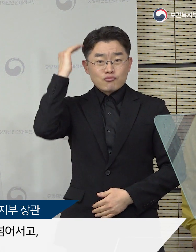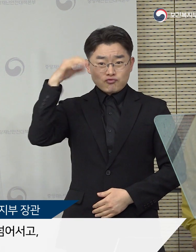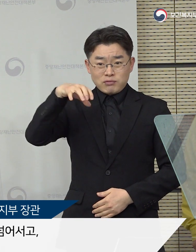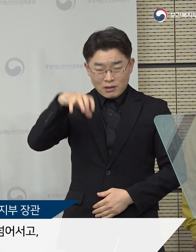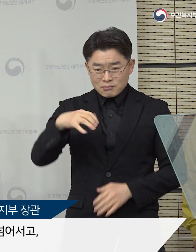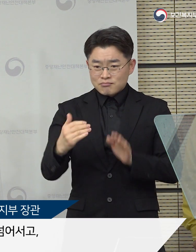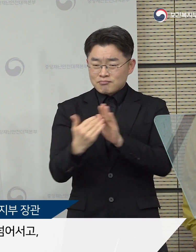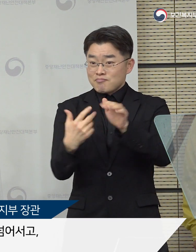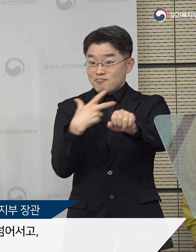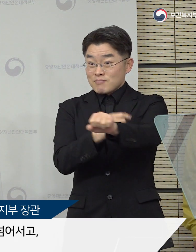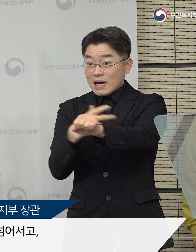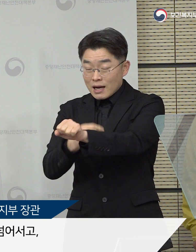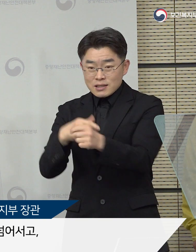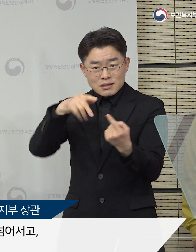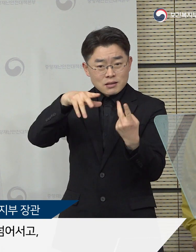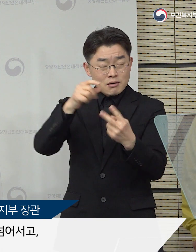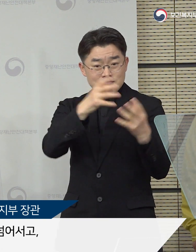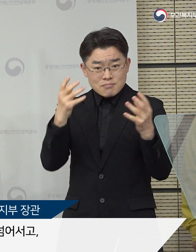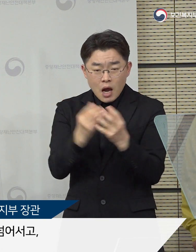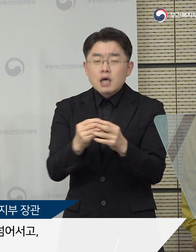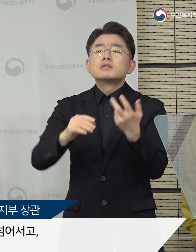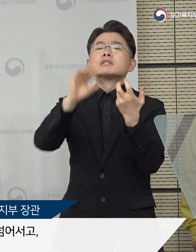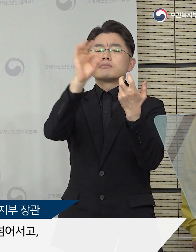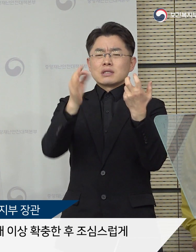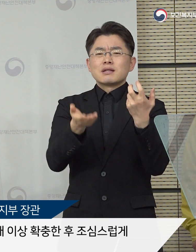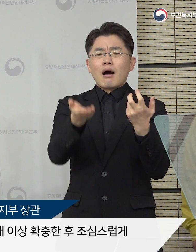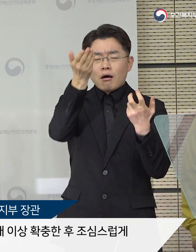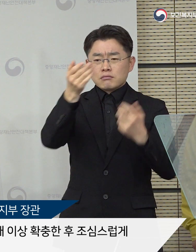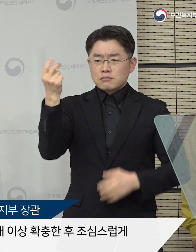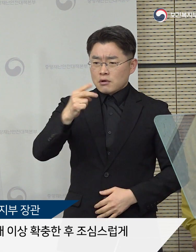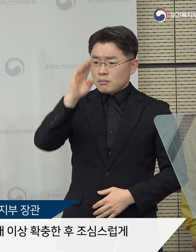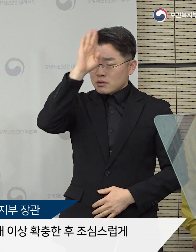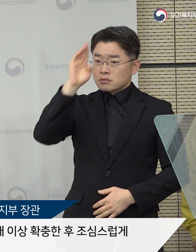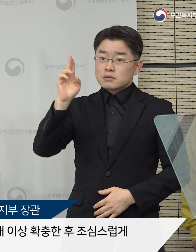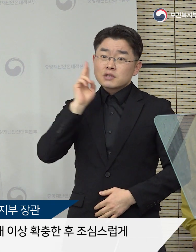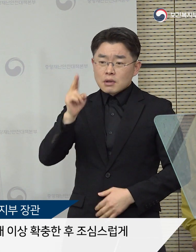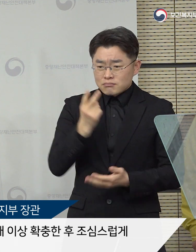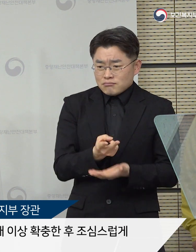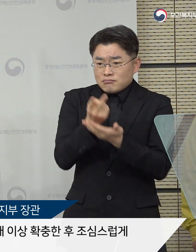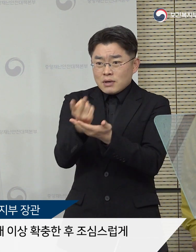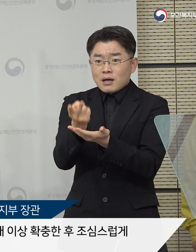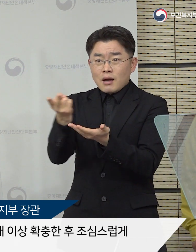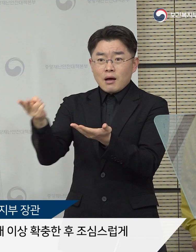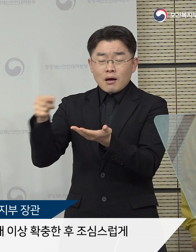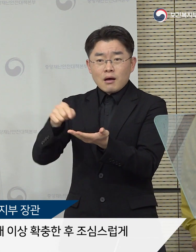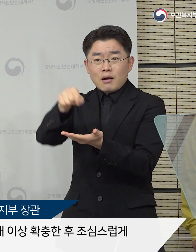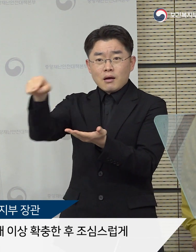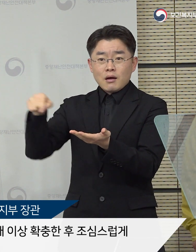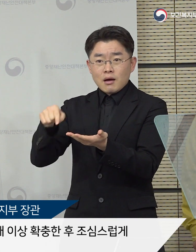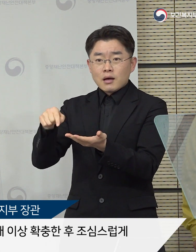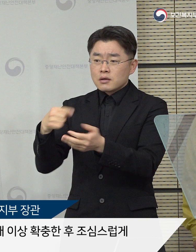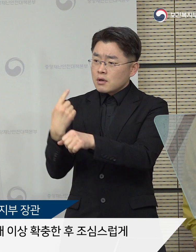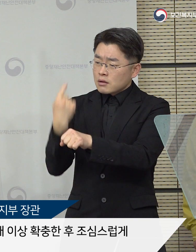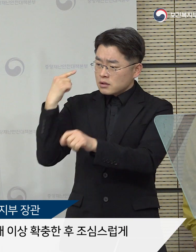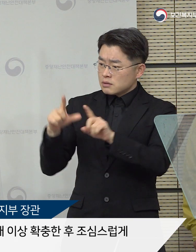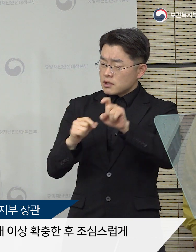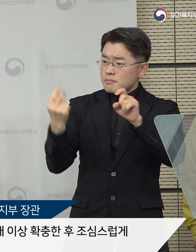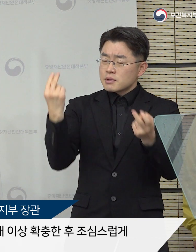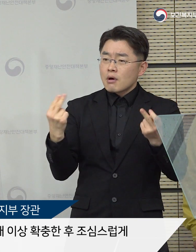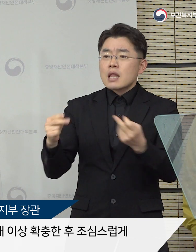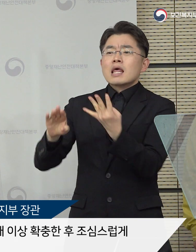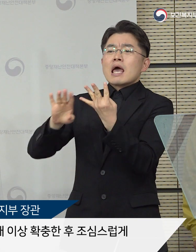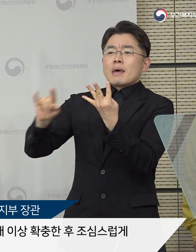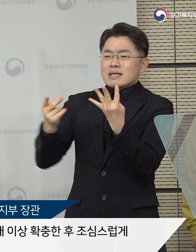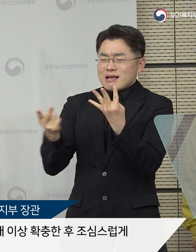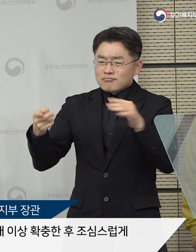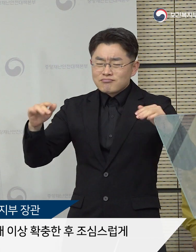국민의 예방접종률이 70%를 넘어서고 중환자실과 입원 병상 등을 작년 11월 대비 4배